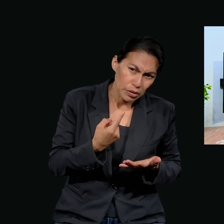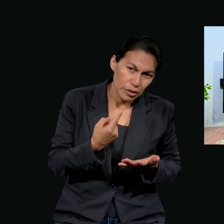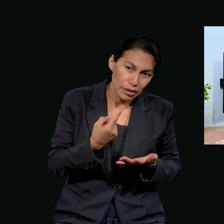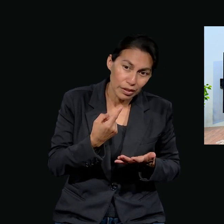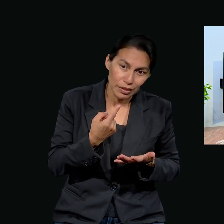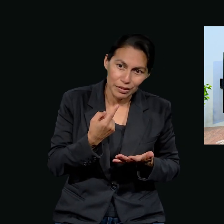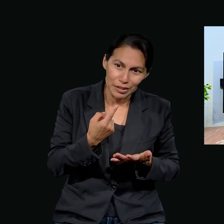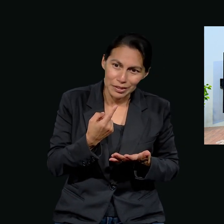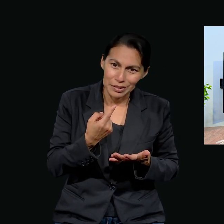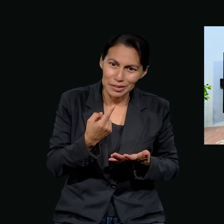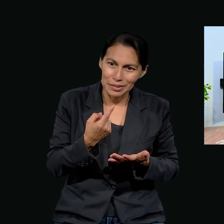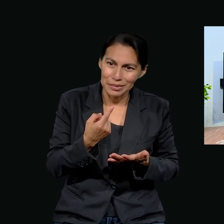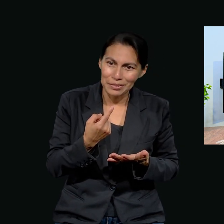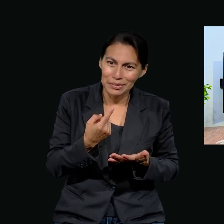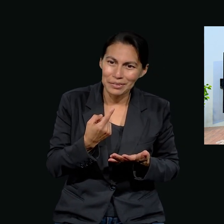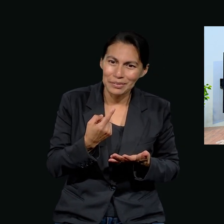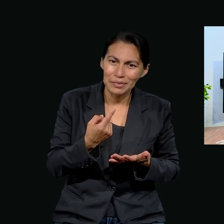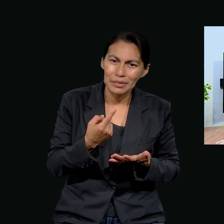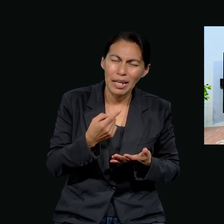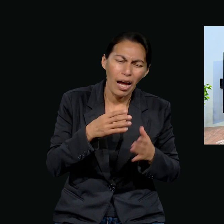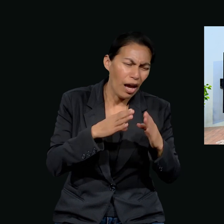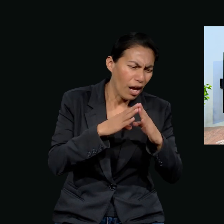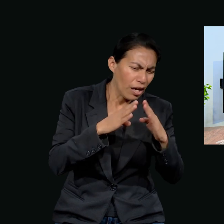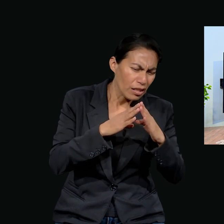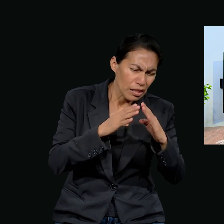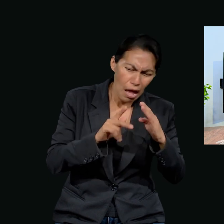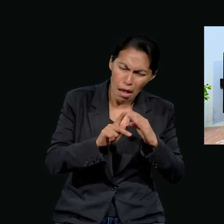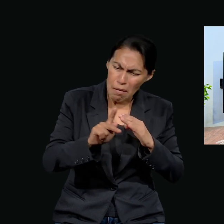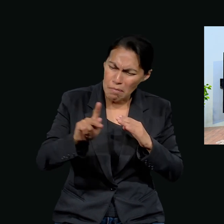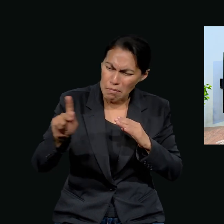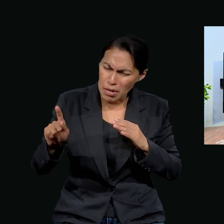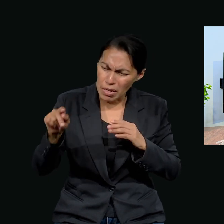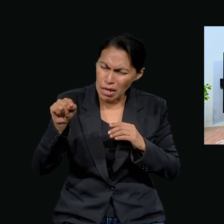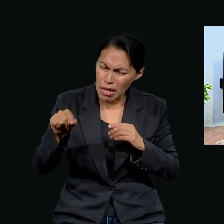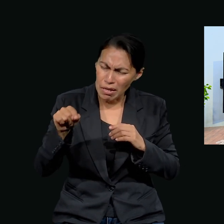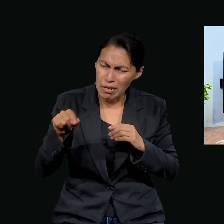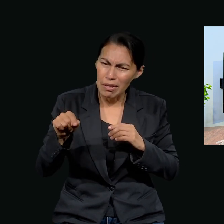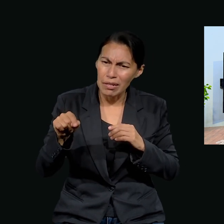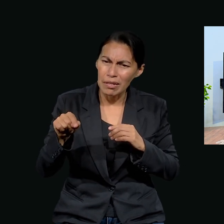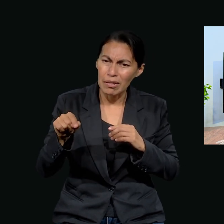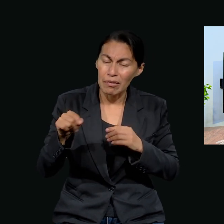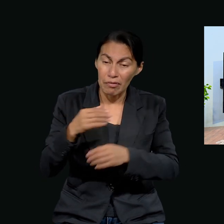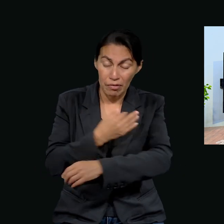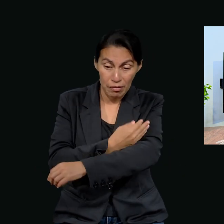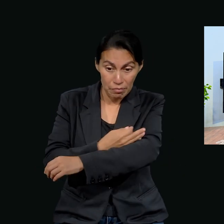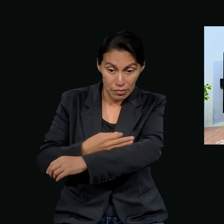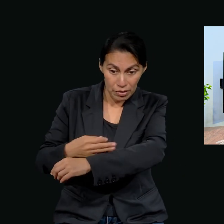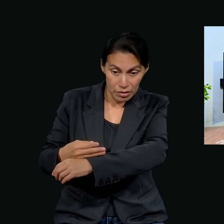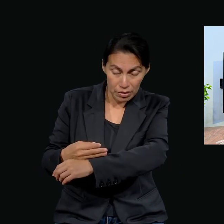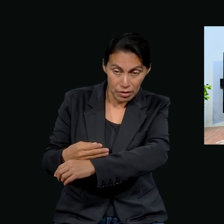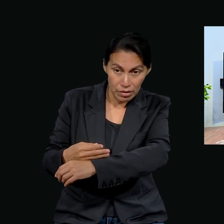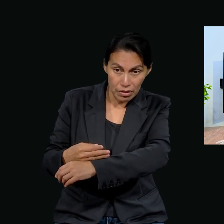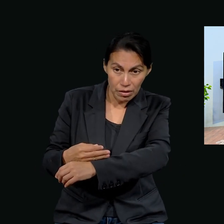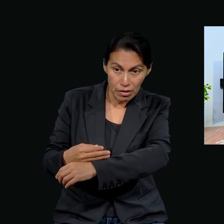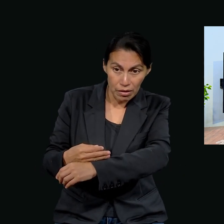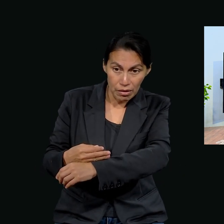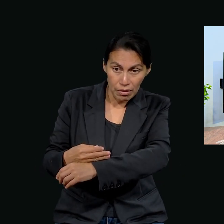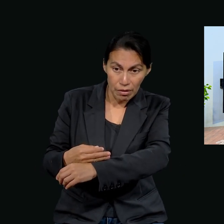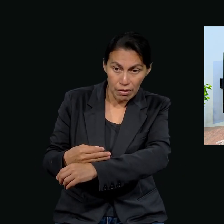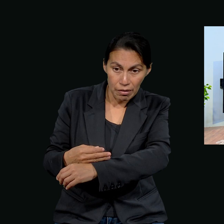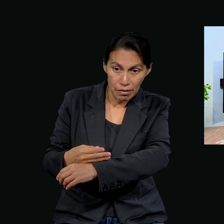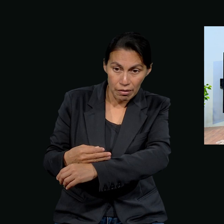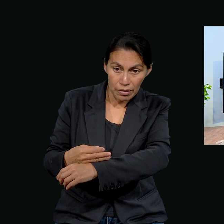desalojarla por los dos meses que ellos iban a... porque era su casa de la playa, ¿no?, la de él, y él tenía compromiso con otras familias. Nosotros, en ese